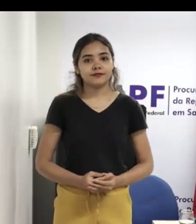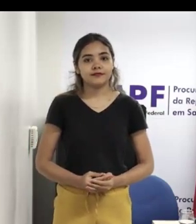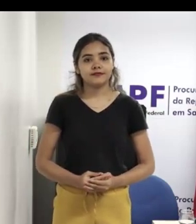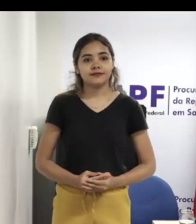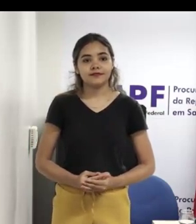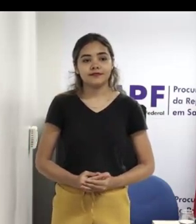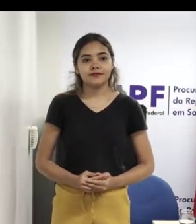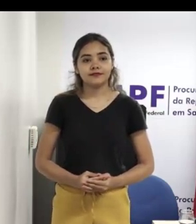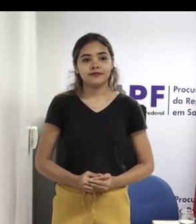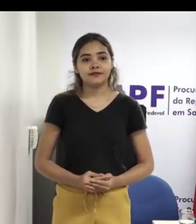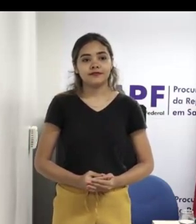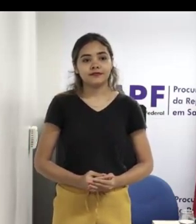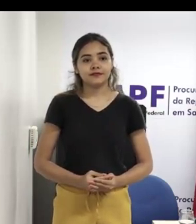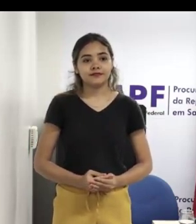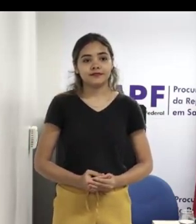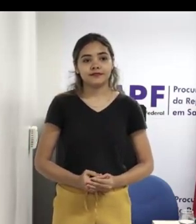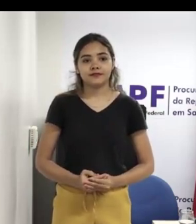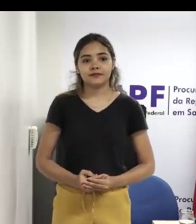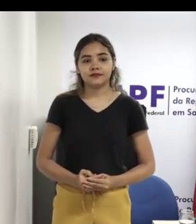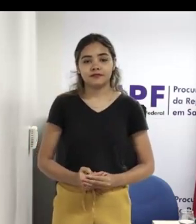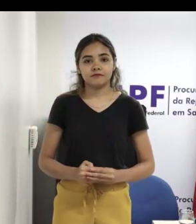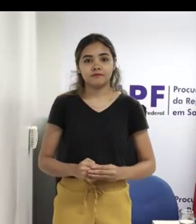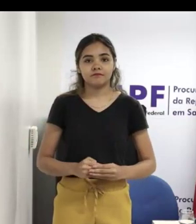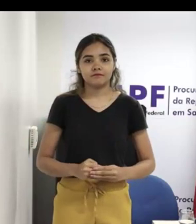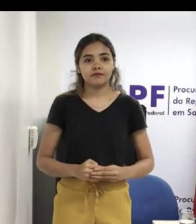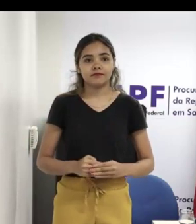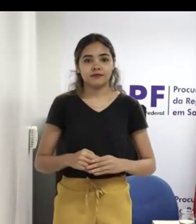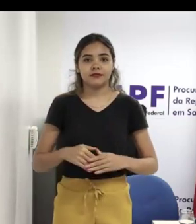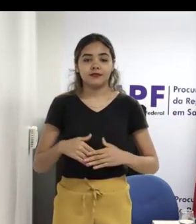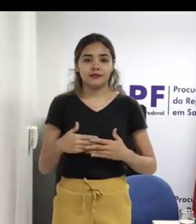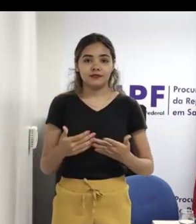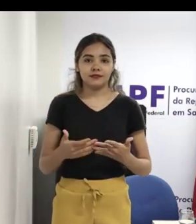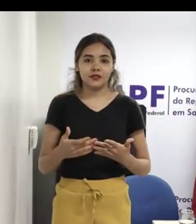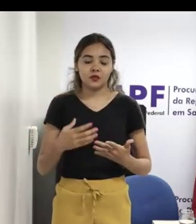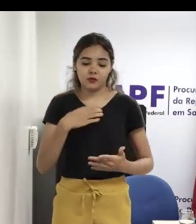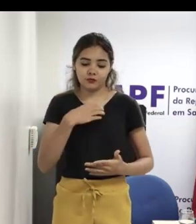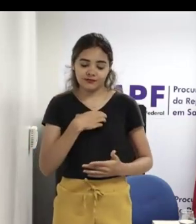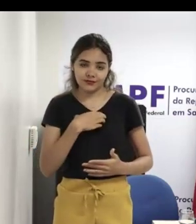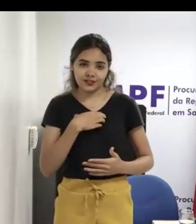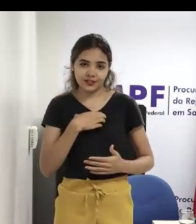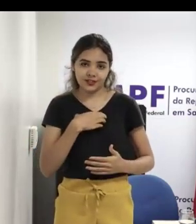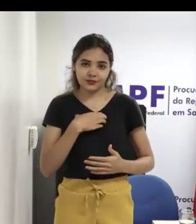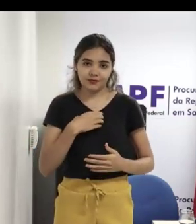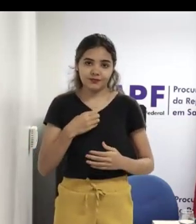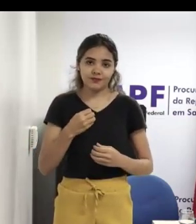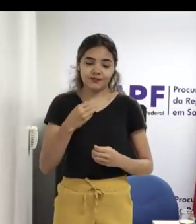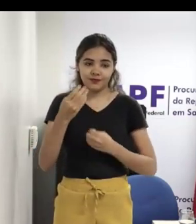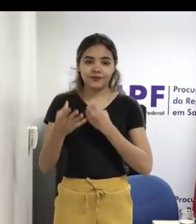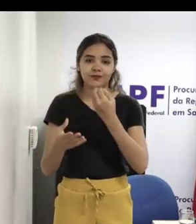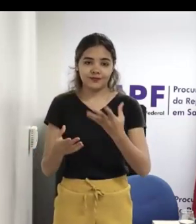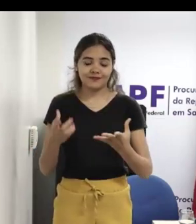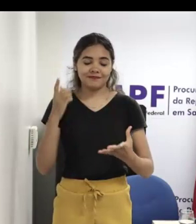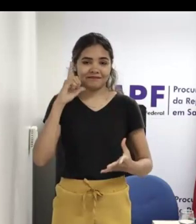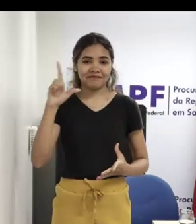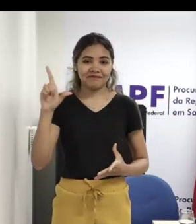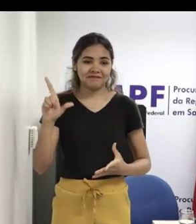pra gente então eu senti essa sensibilidade de vocês a construírem esse documento né E aí eh durante